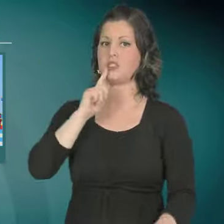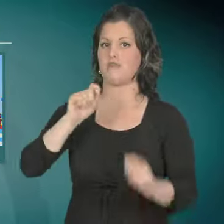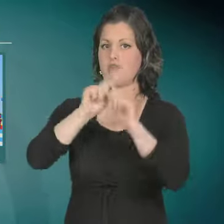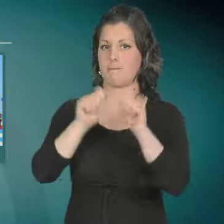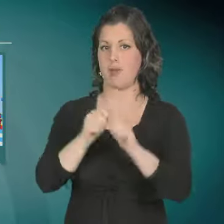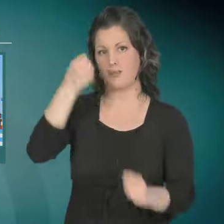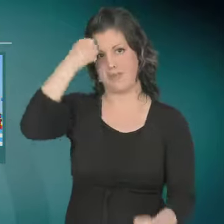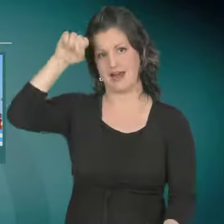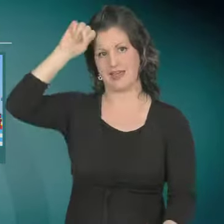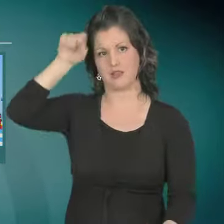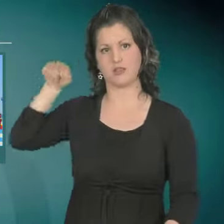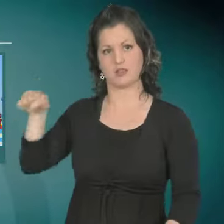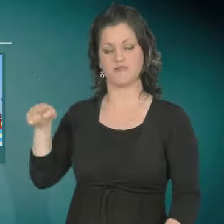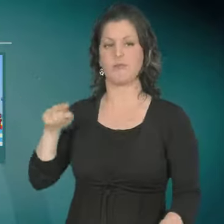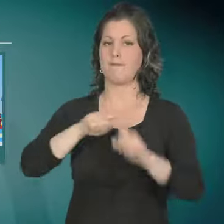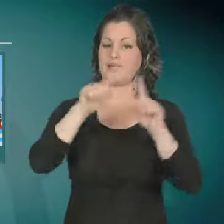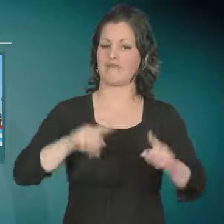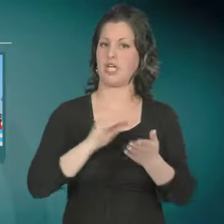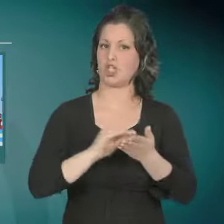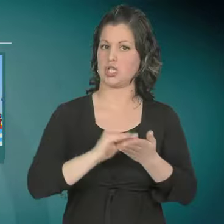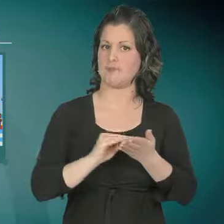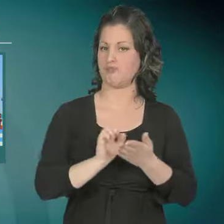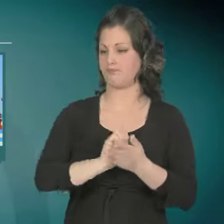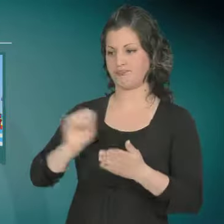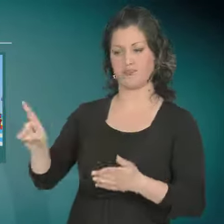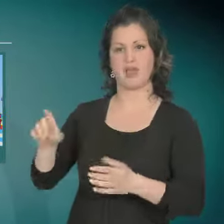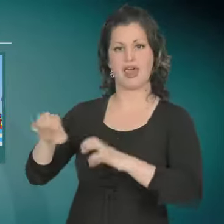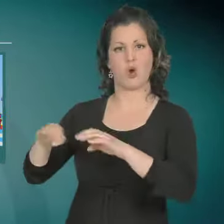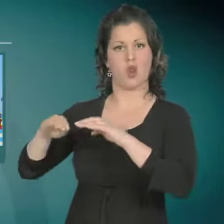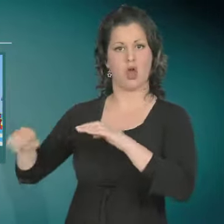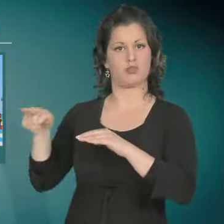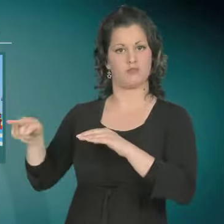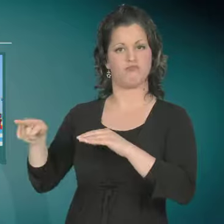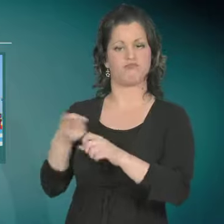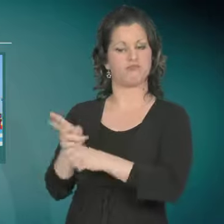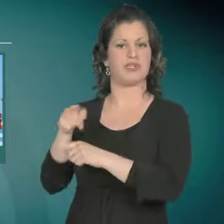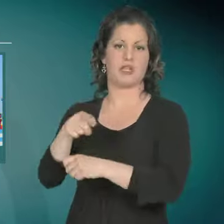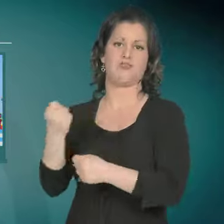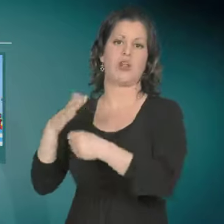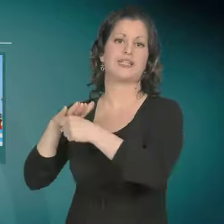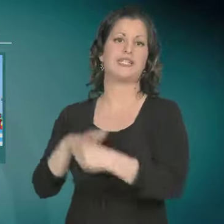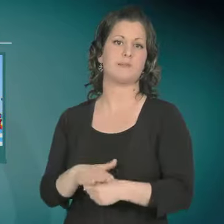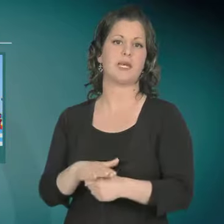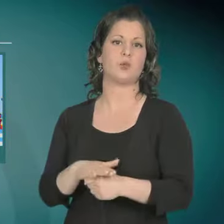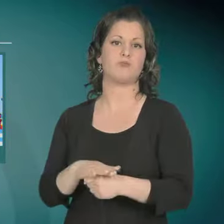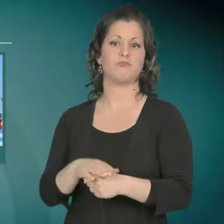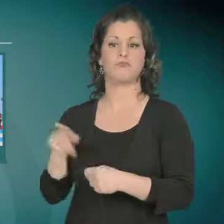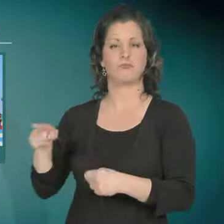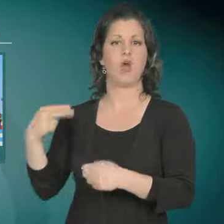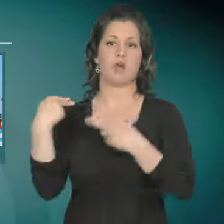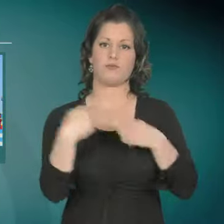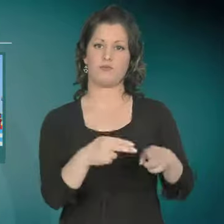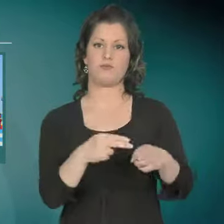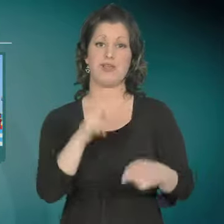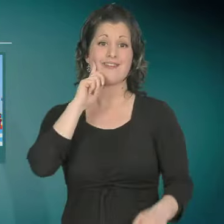Gehörlosenverbands Berlin, Legoland wegen der diskriminierenden Vorschriften angeschrieben und kritisiert. Im Antwortschreiben